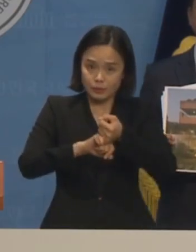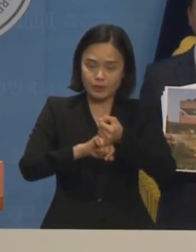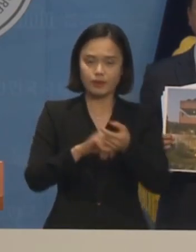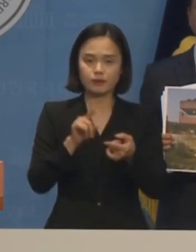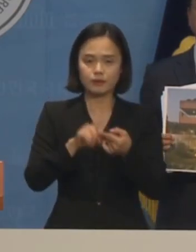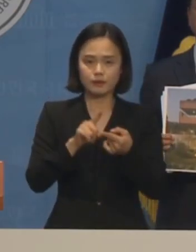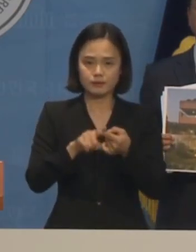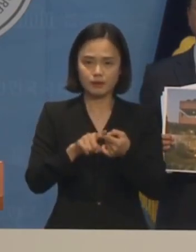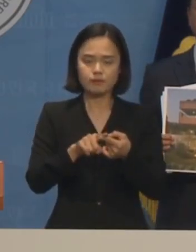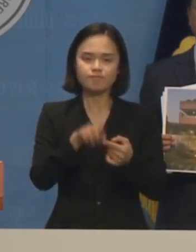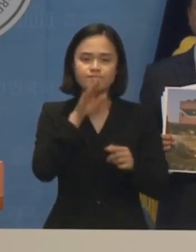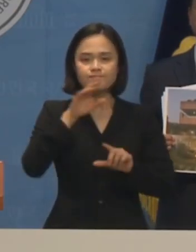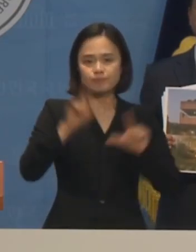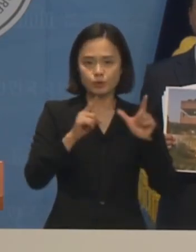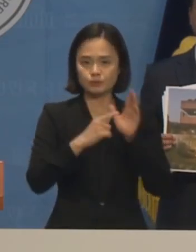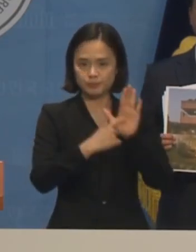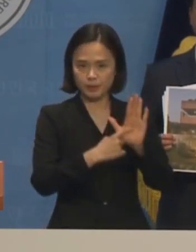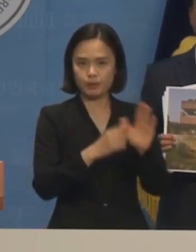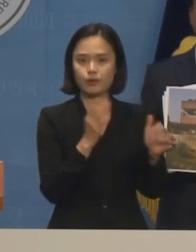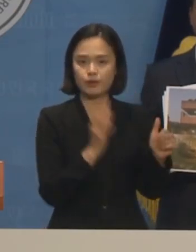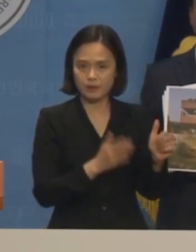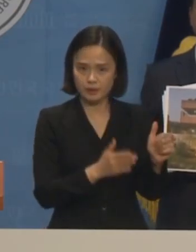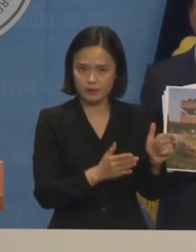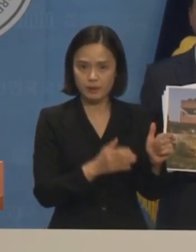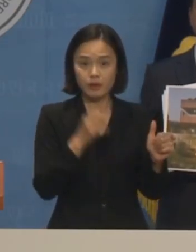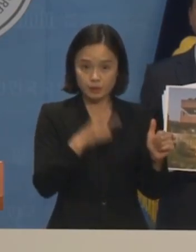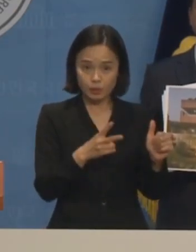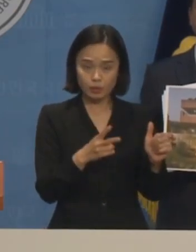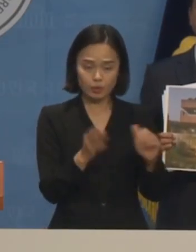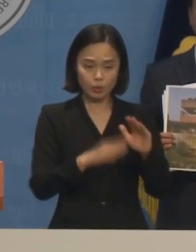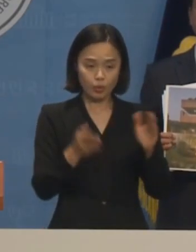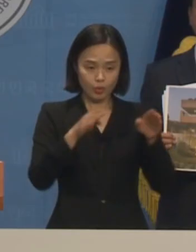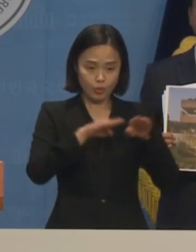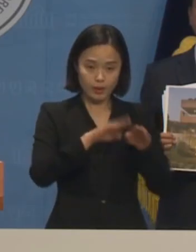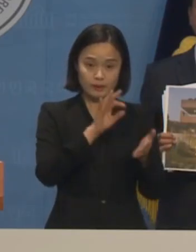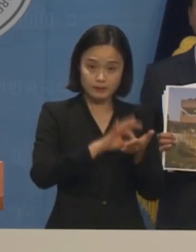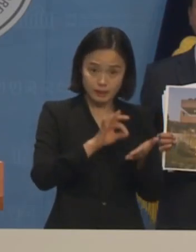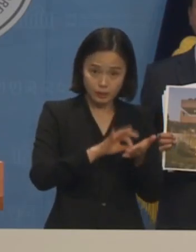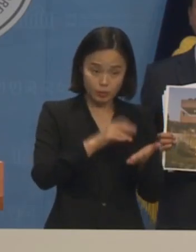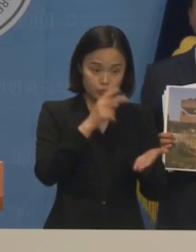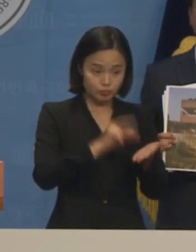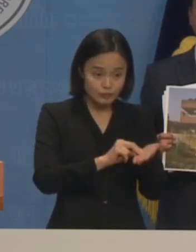지자체장 관사 운영 실태조사의 개선 방안을 즉각 마련하라.